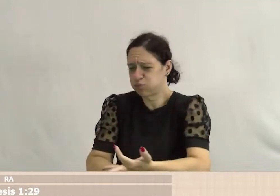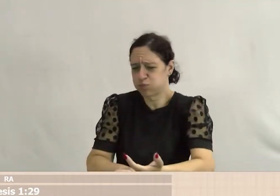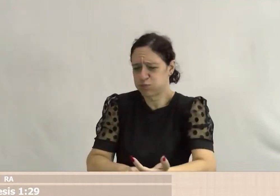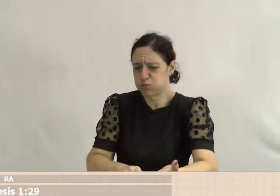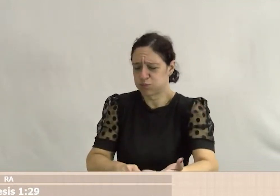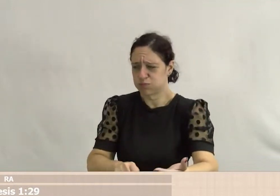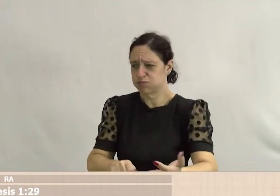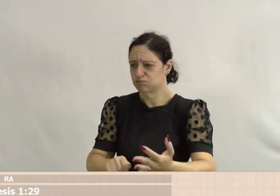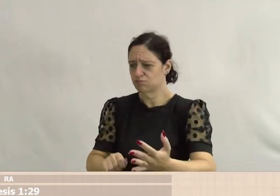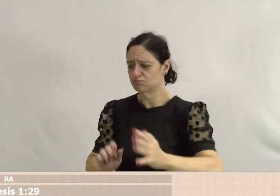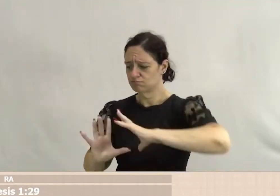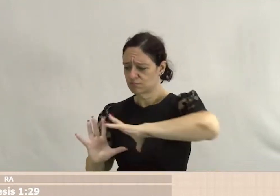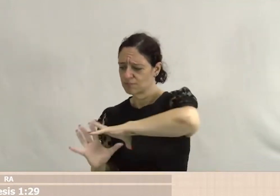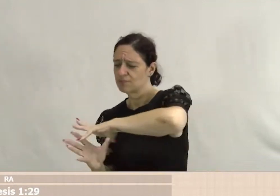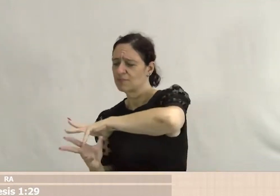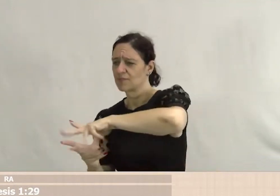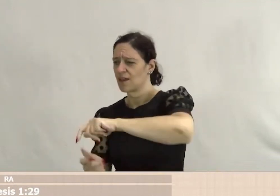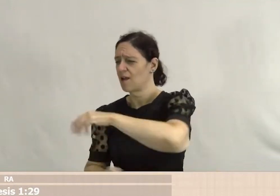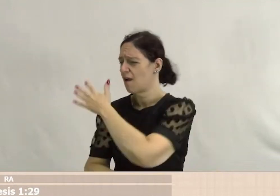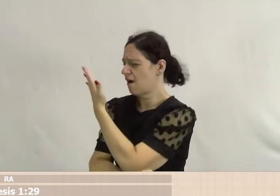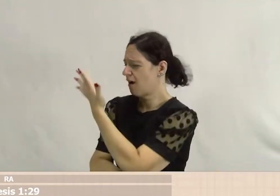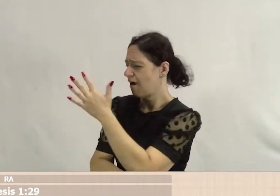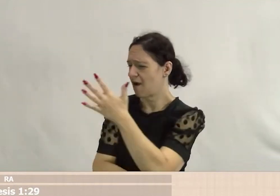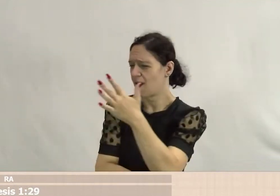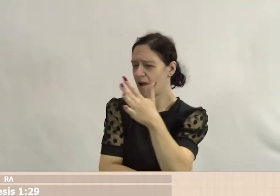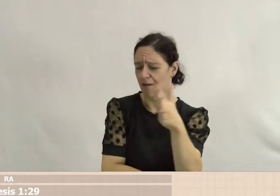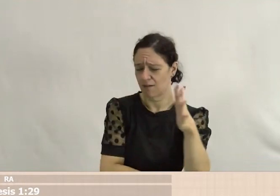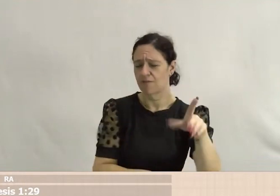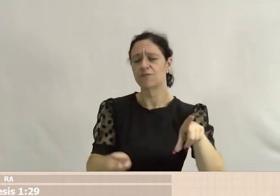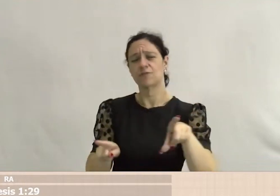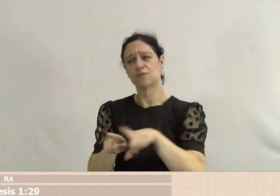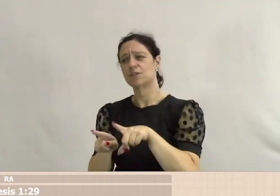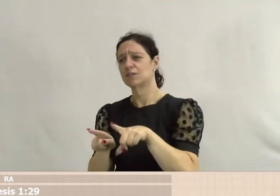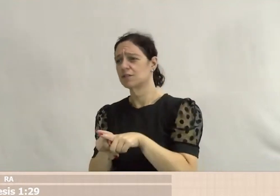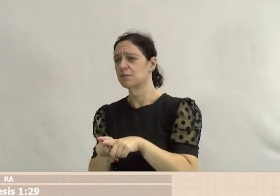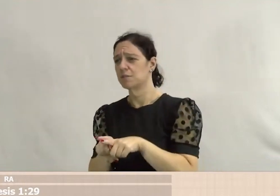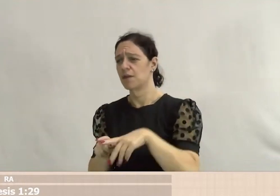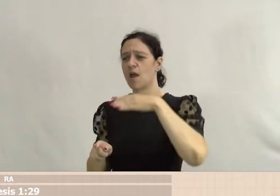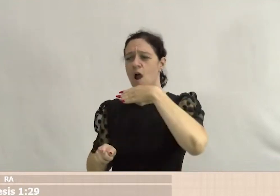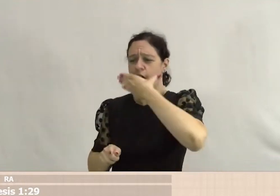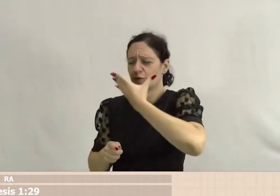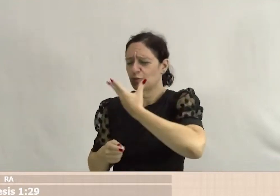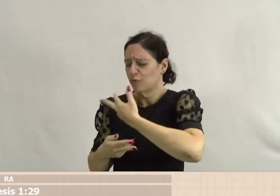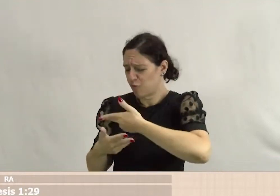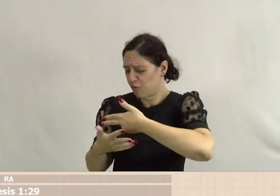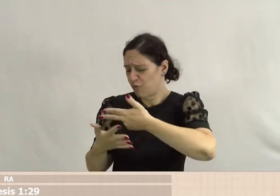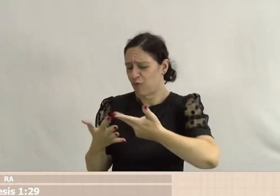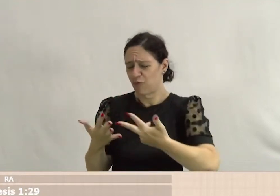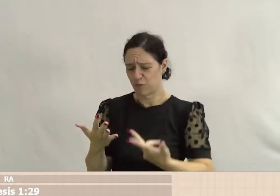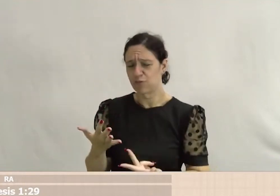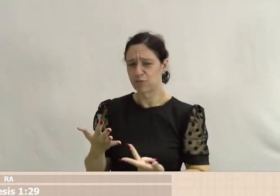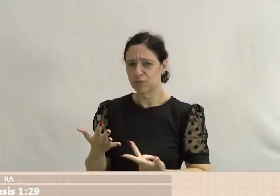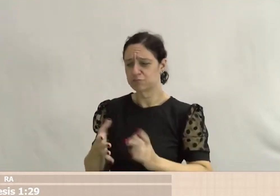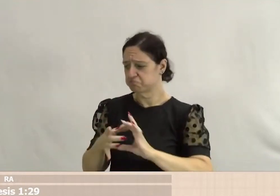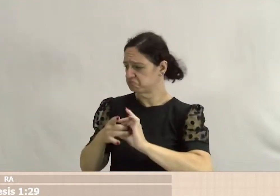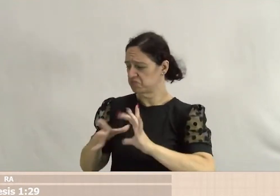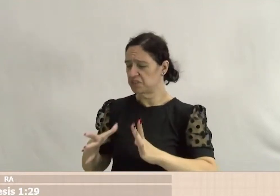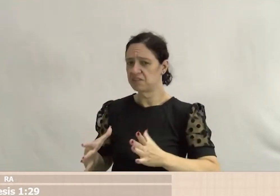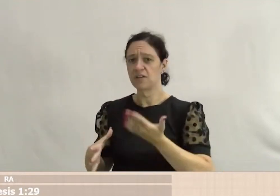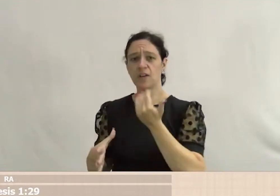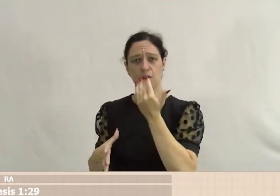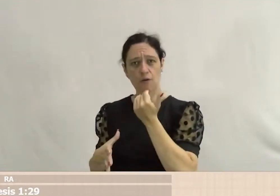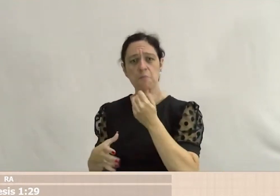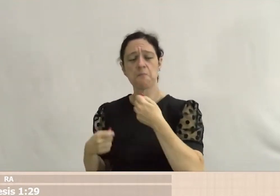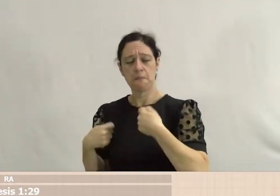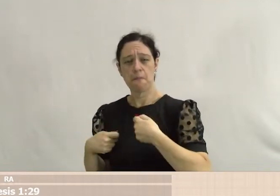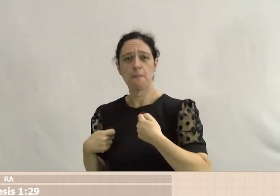na superfície de toda a terra, e todas as árvores em que há fruto que dê semente. Preste atenção bem no